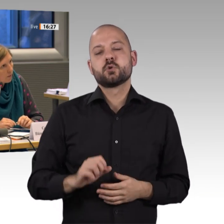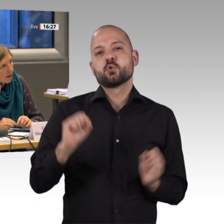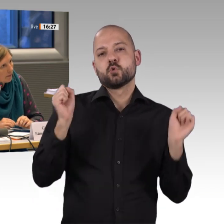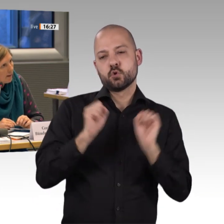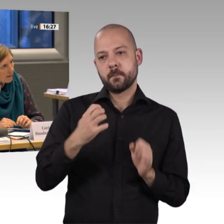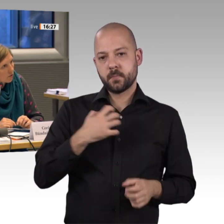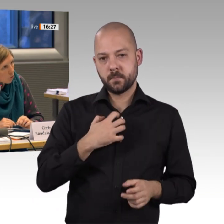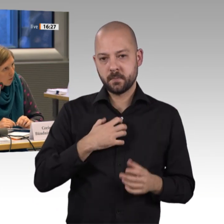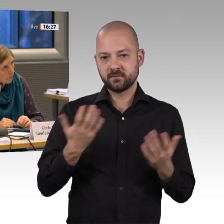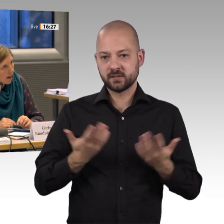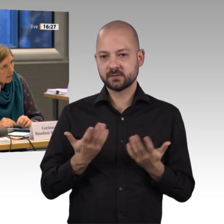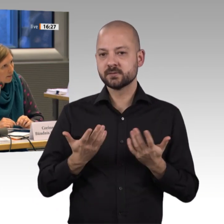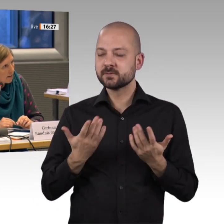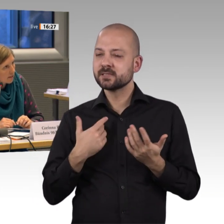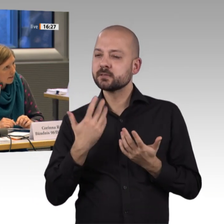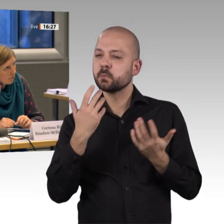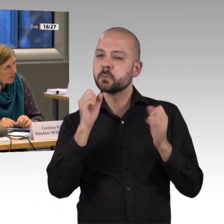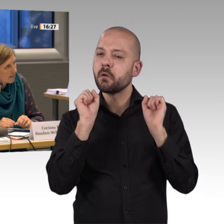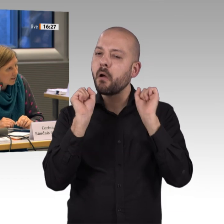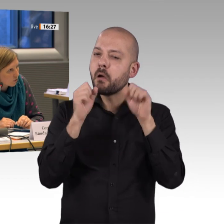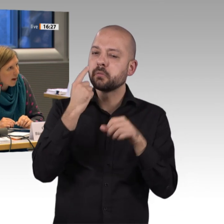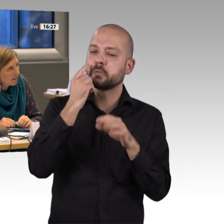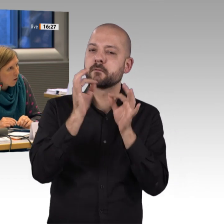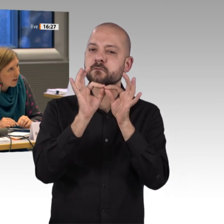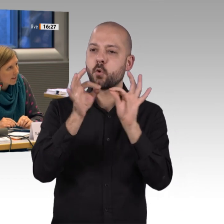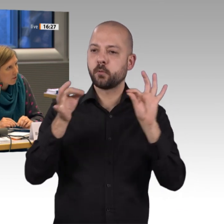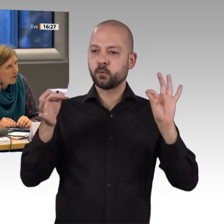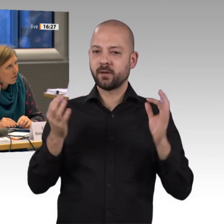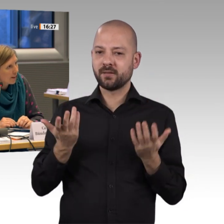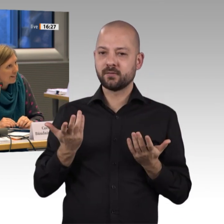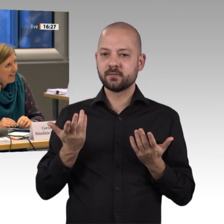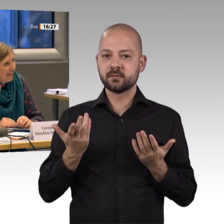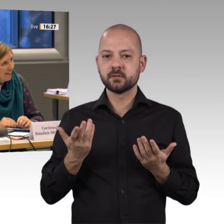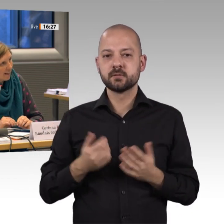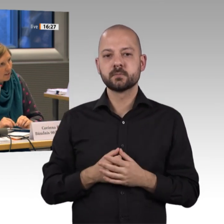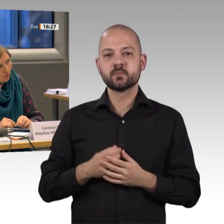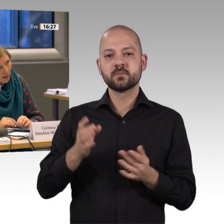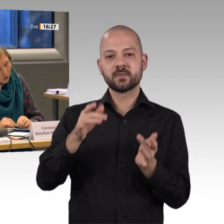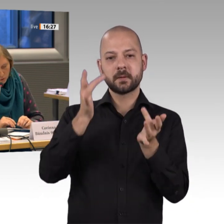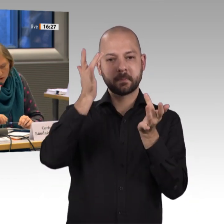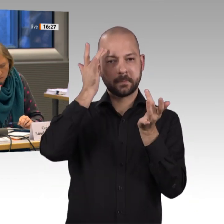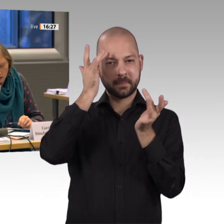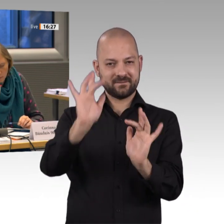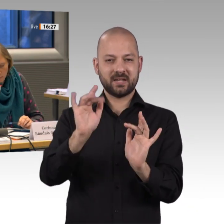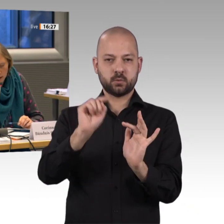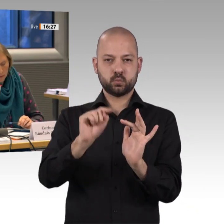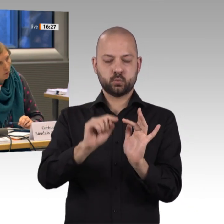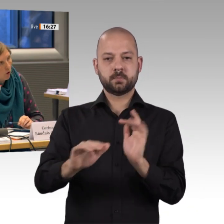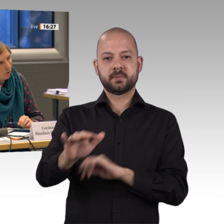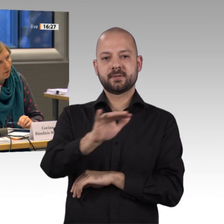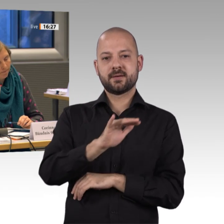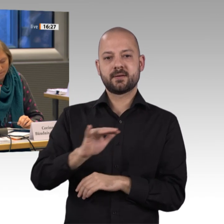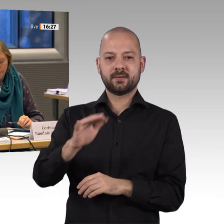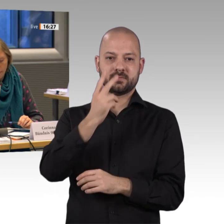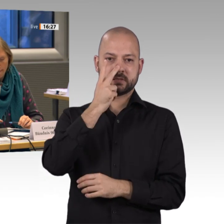dazu, wie man dazu kommen kann, dass das nicht so lange dauert, dass Leute auf ihre Leistung dann auch Zugriff